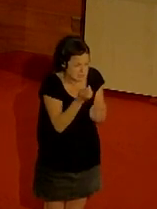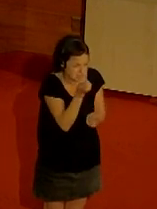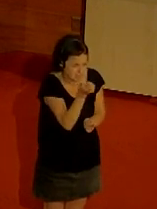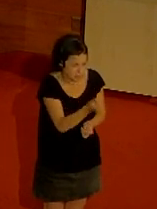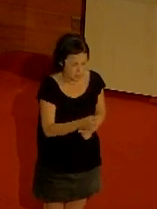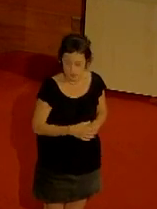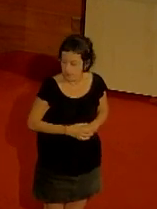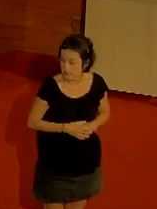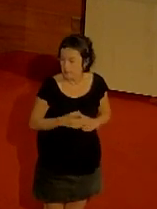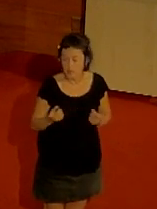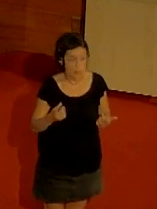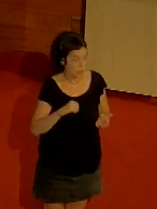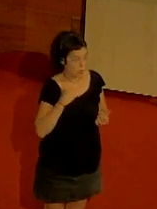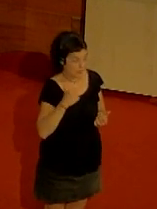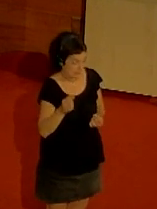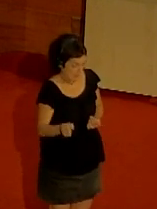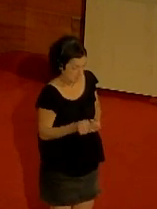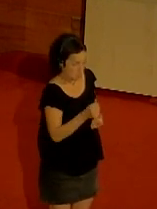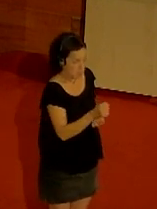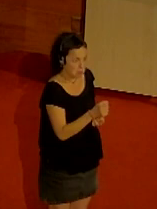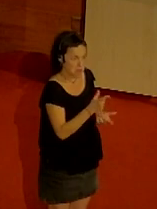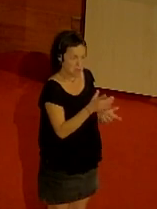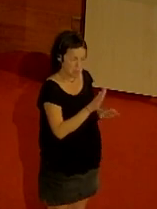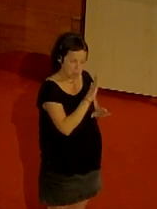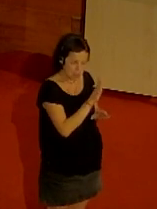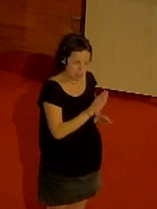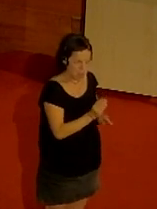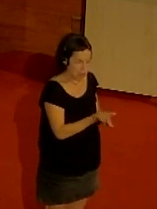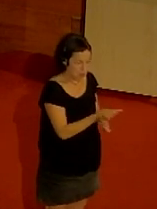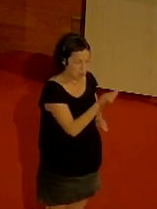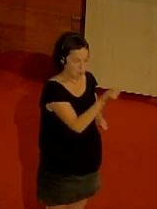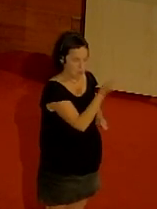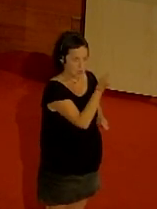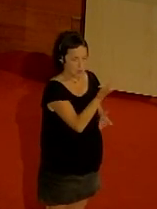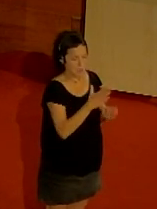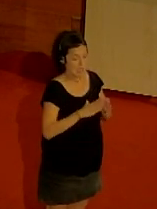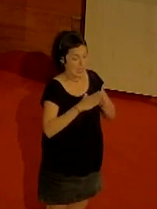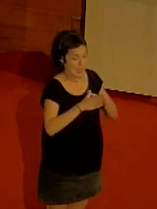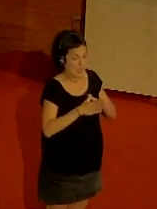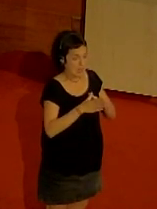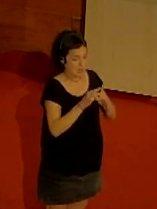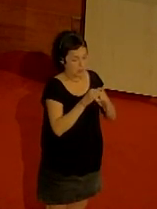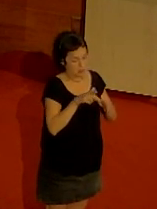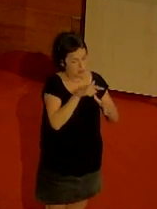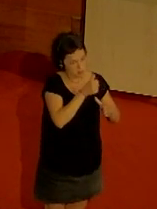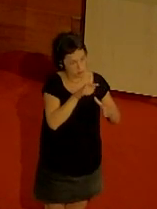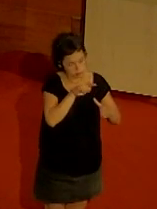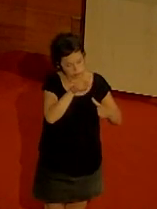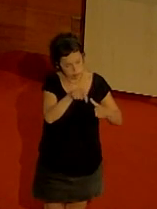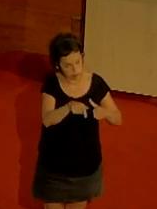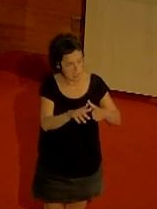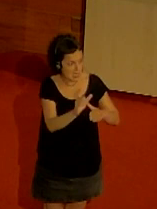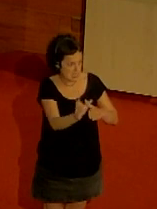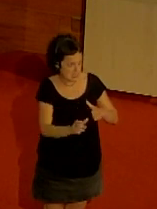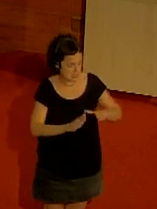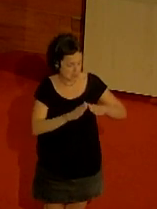Pero bueno, lo metieron en la clínica y poco a poco parecía que iba mejor, que iba mejorando. Ya el barco iba hacia Italia, ¿no? Porque después del rescate, pues normalmente,